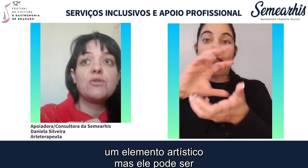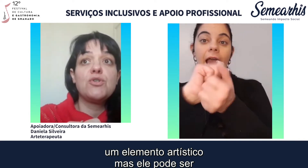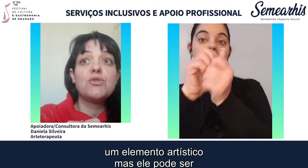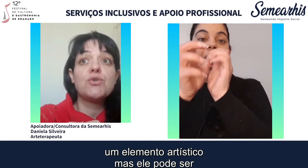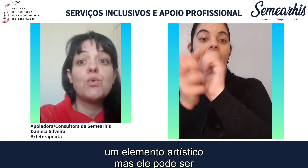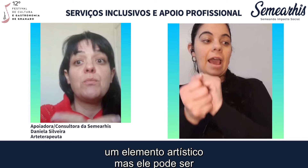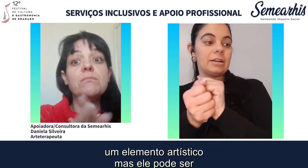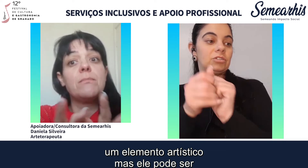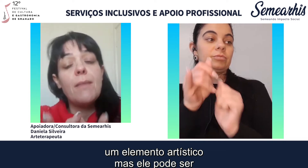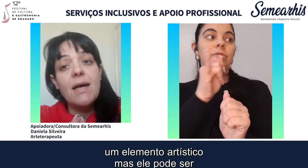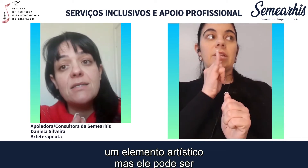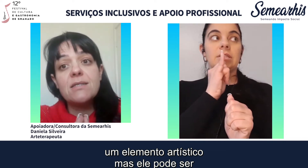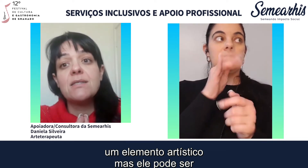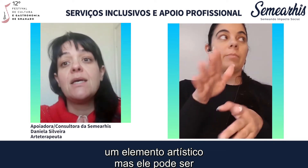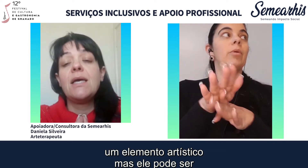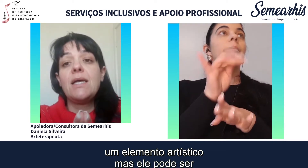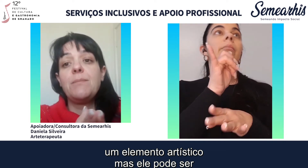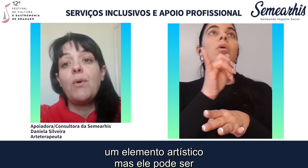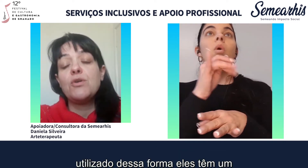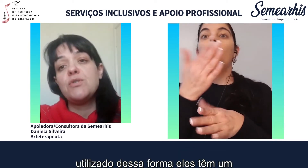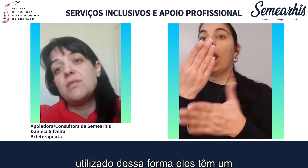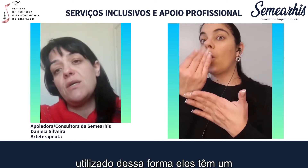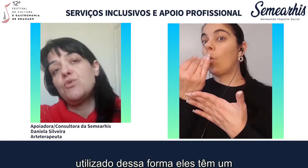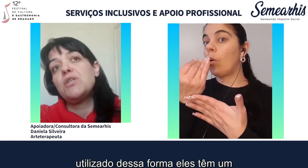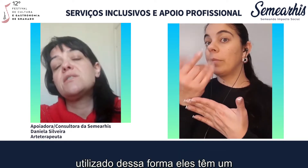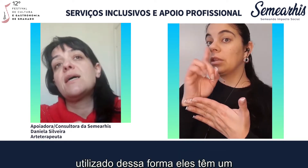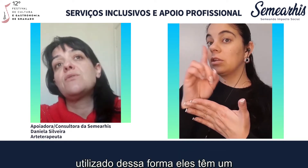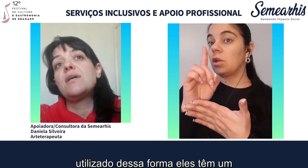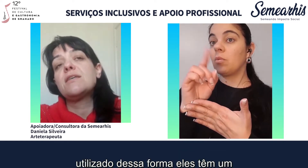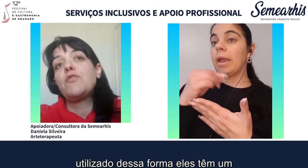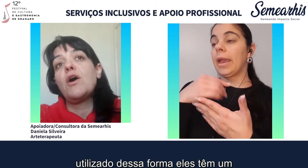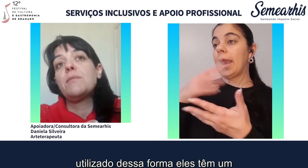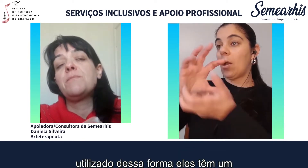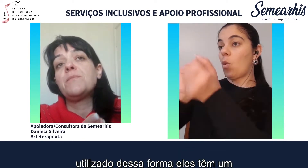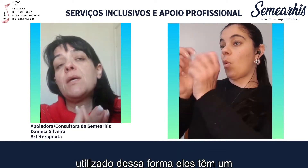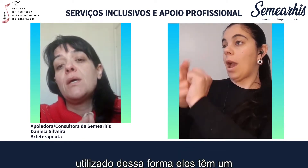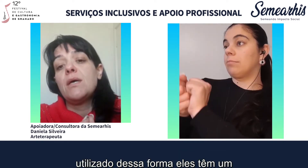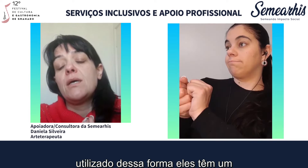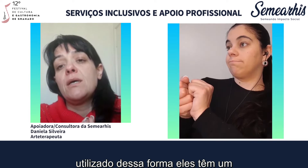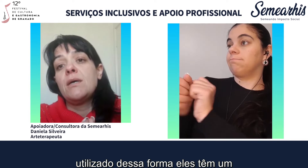elemento artístico, mas ele pode ser utilizado dessa forma.